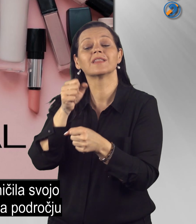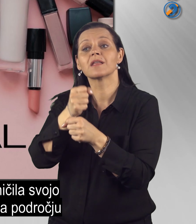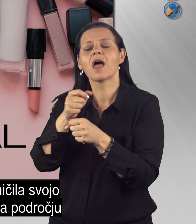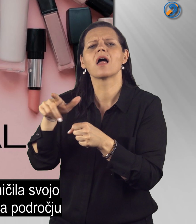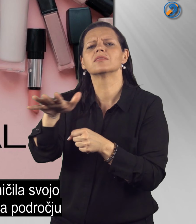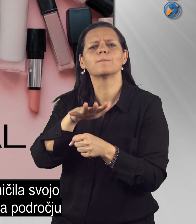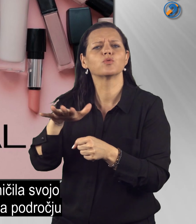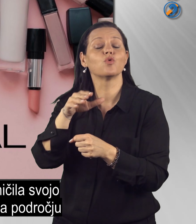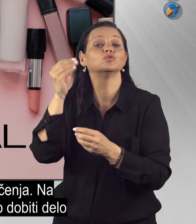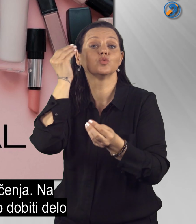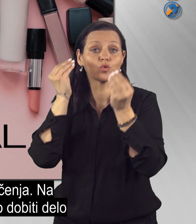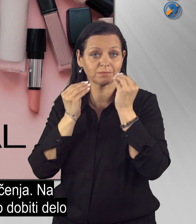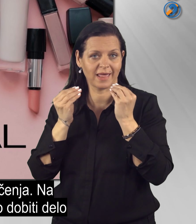področju kozmetike in ličenja.